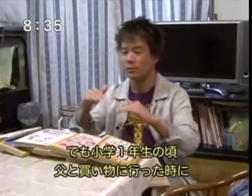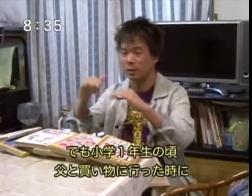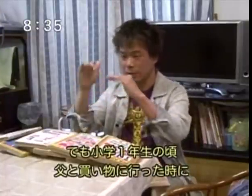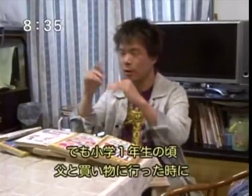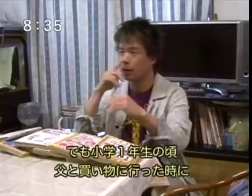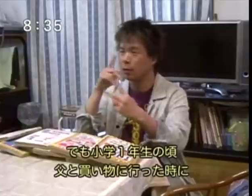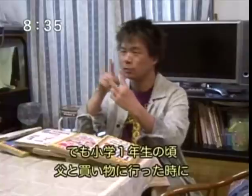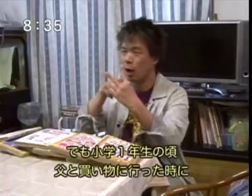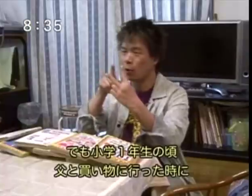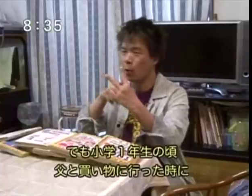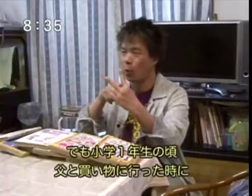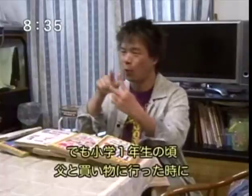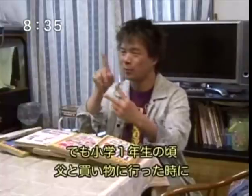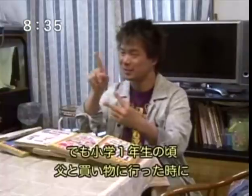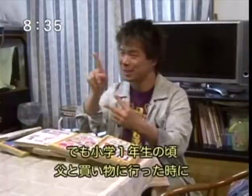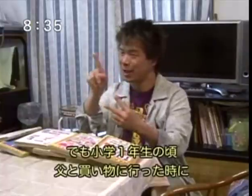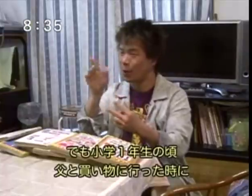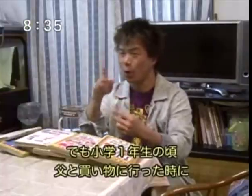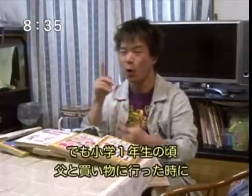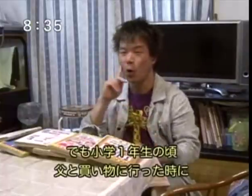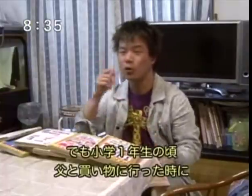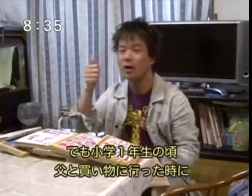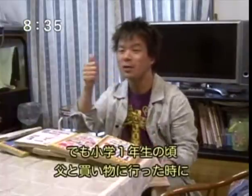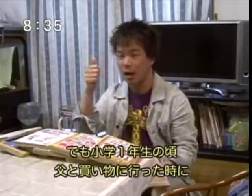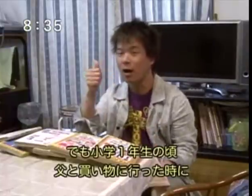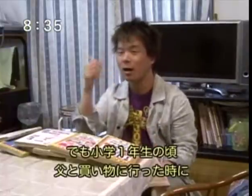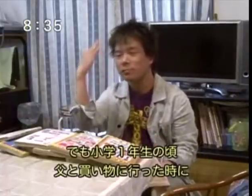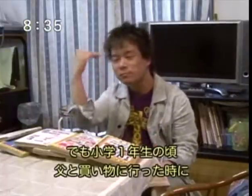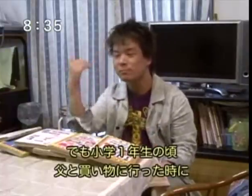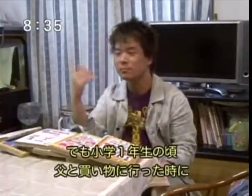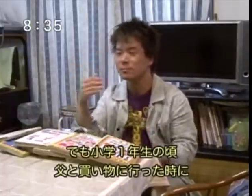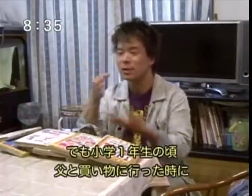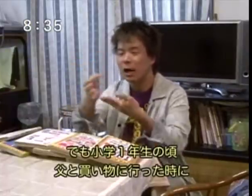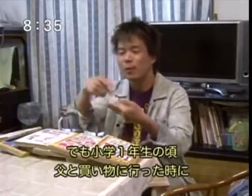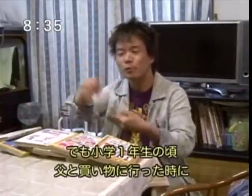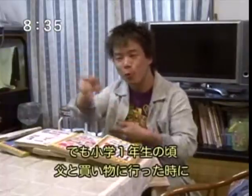でも小学1年生の頃、父と買い物に行った時に